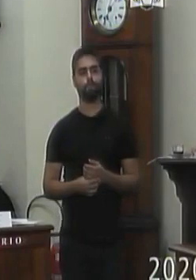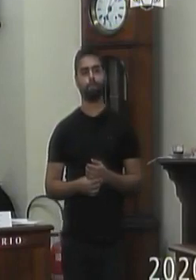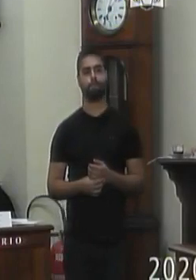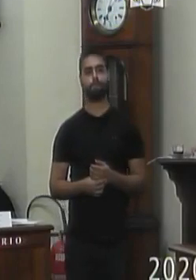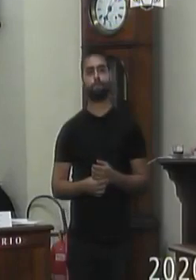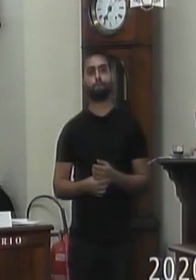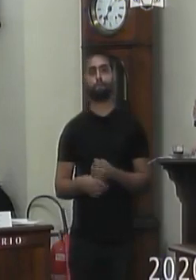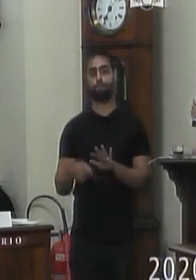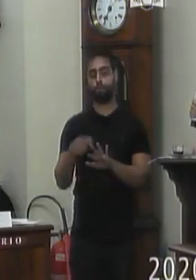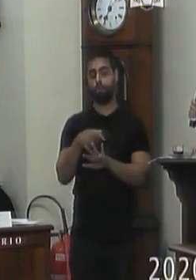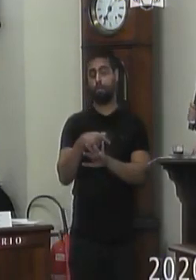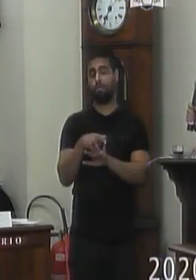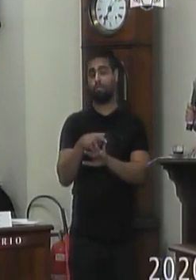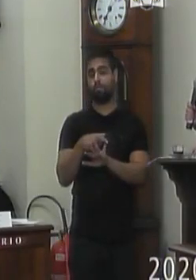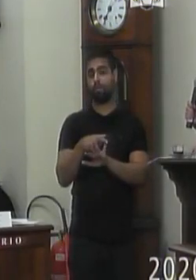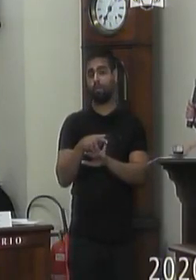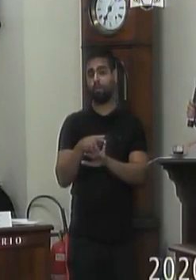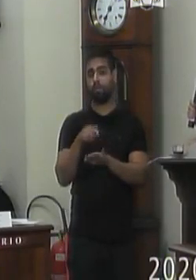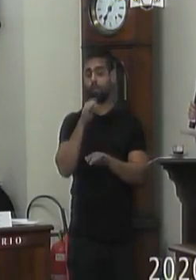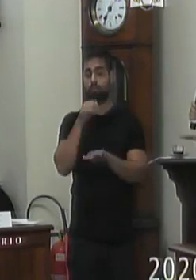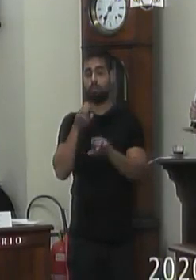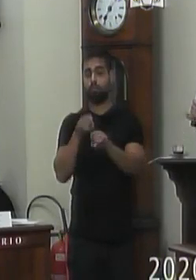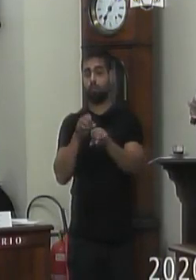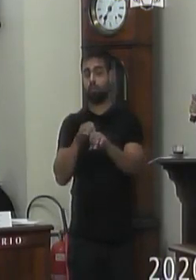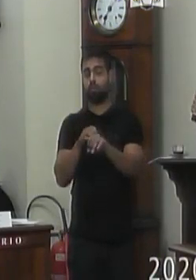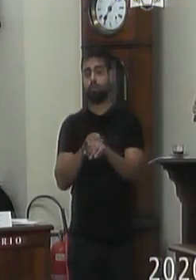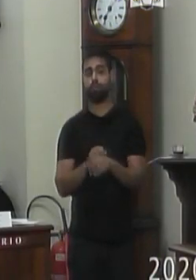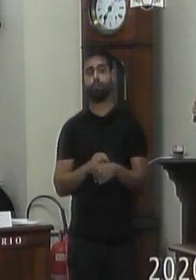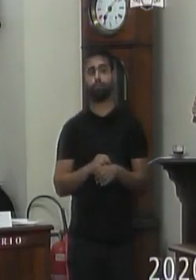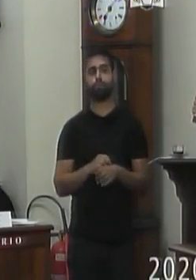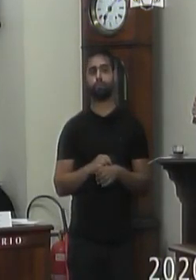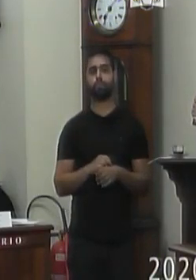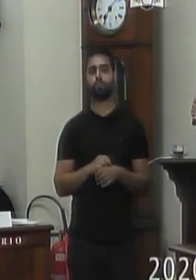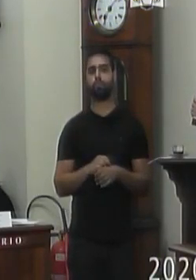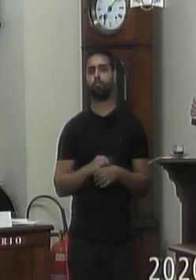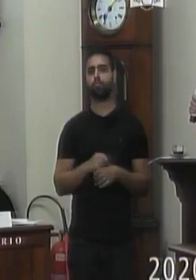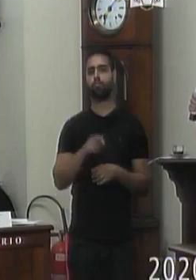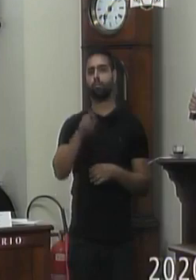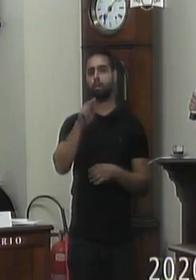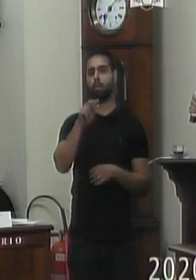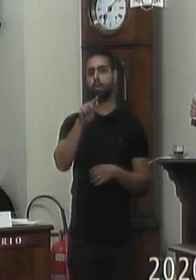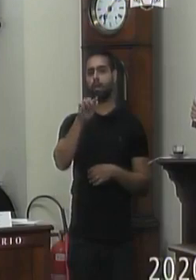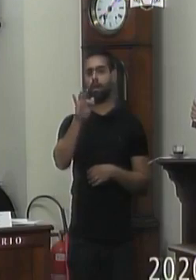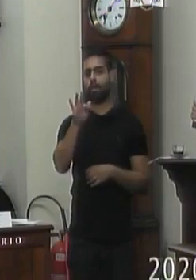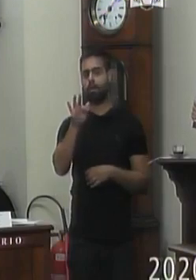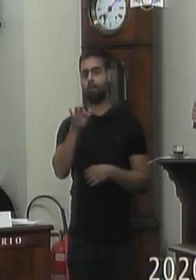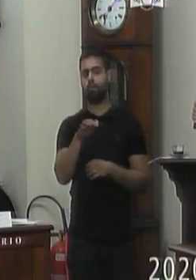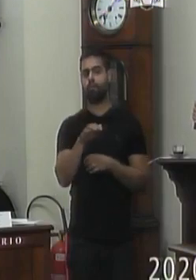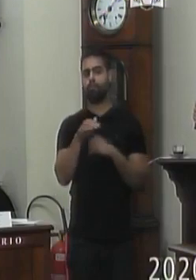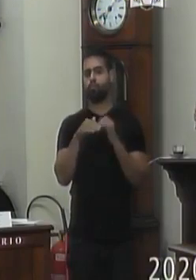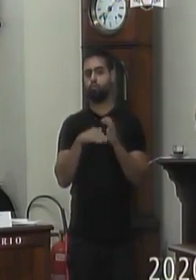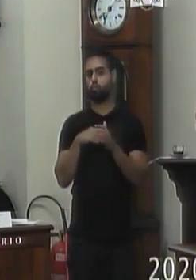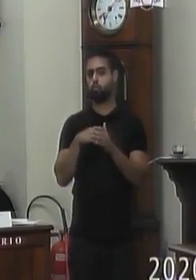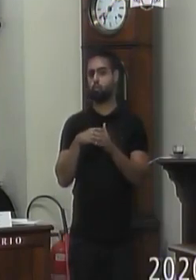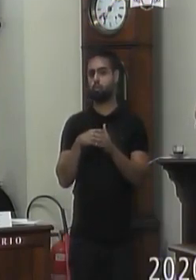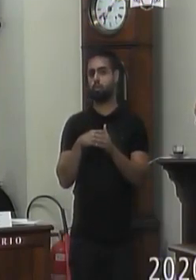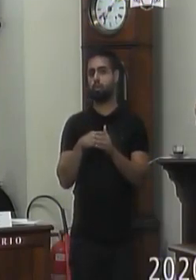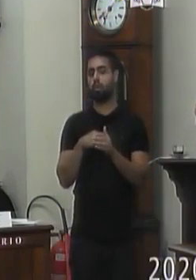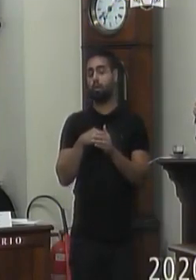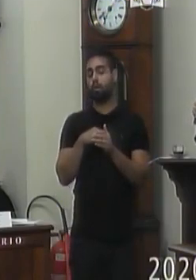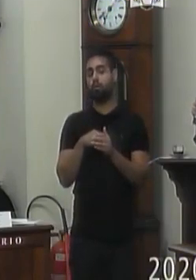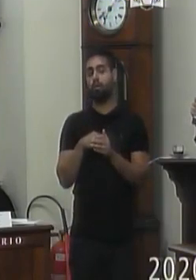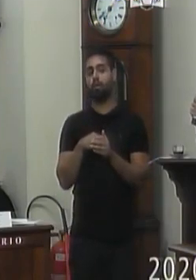da aplicação mínima de educação, da mesma forma, o RGF, o relatório resumido de execução